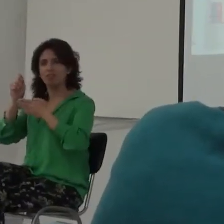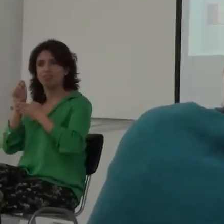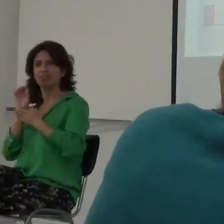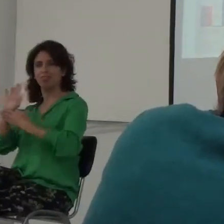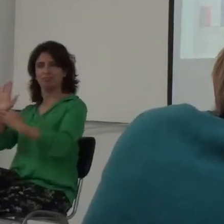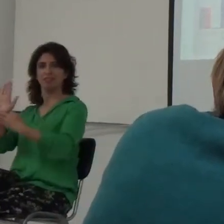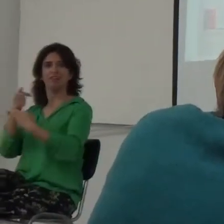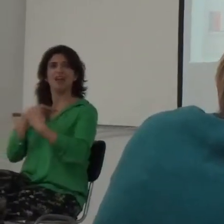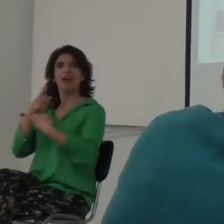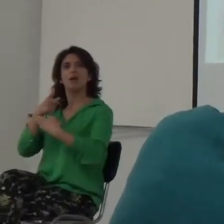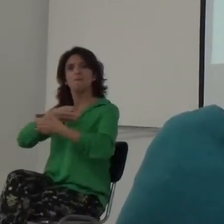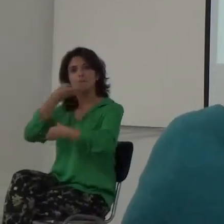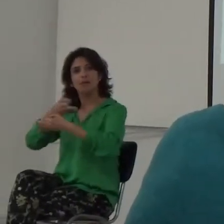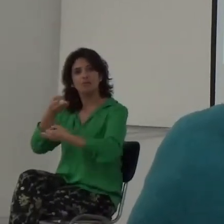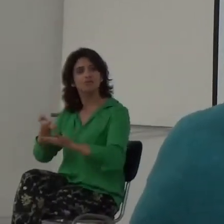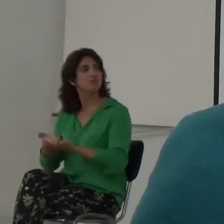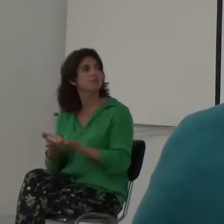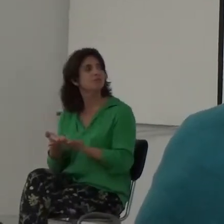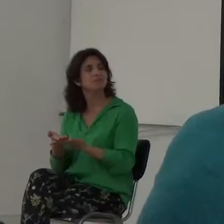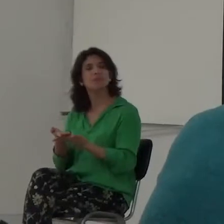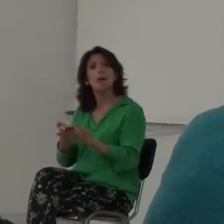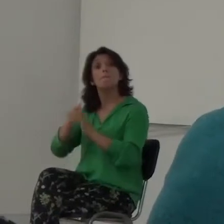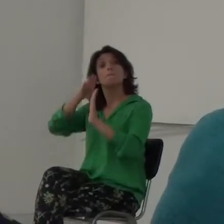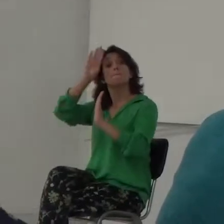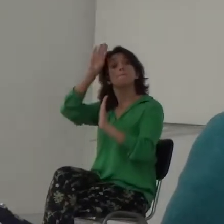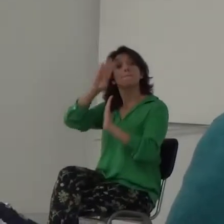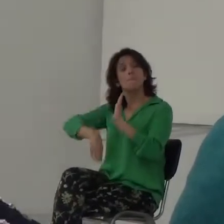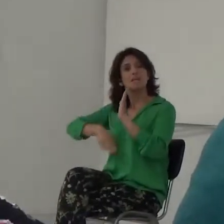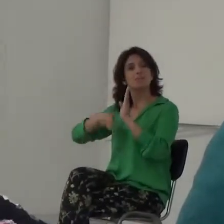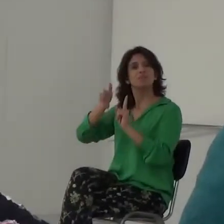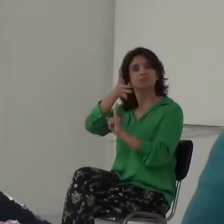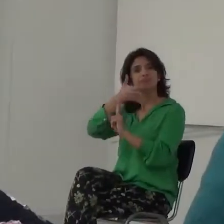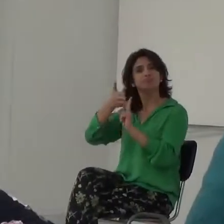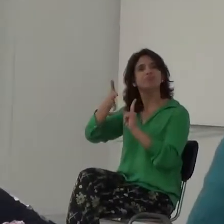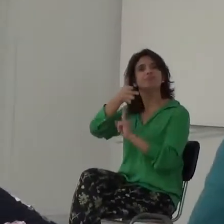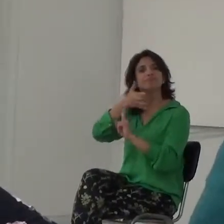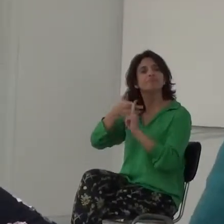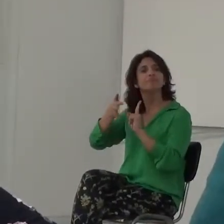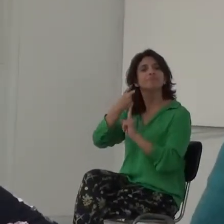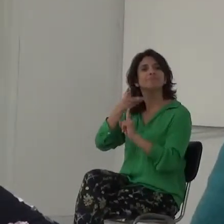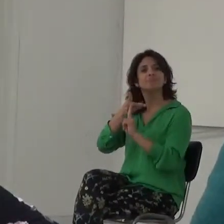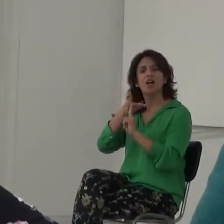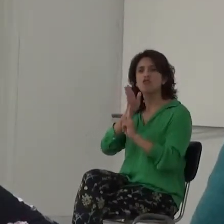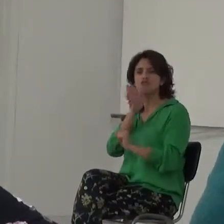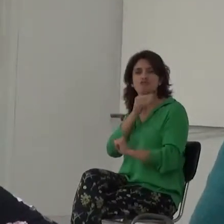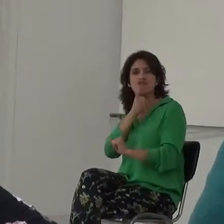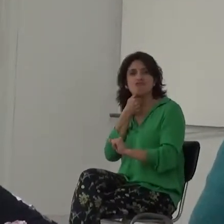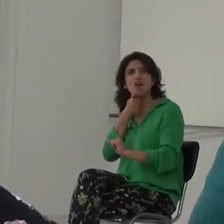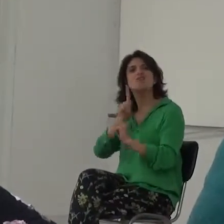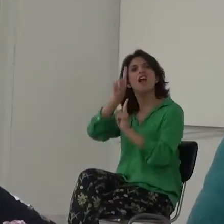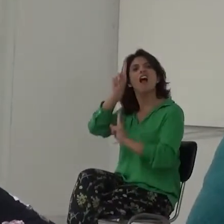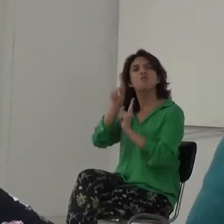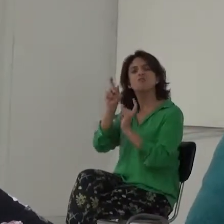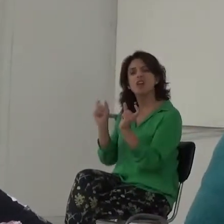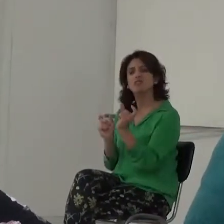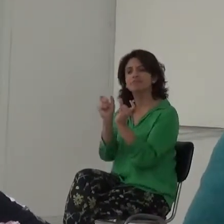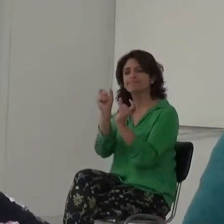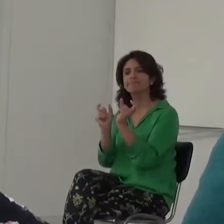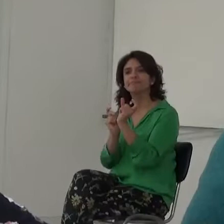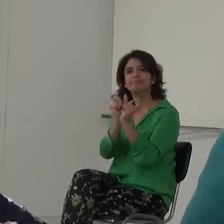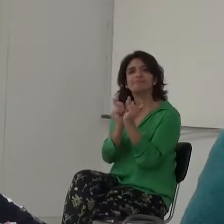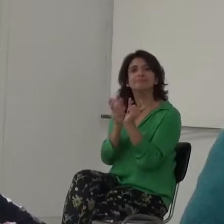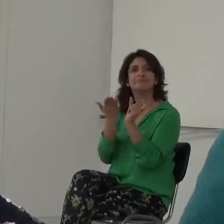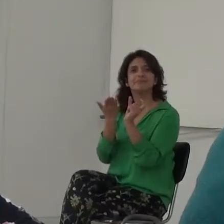en su producción. Y los estudiantes con menos años de inmersión en lengua incluso carecen de ciertas estructuras, siendo a lo mejor